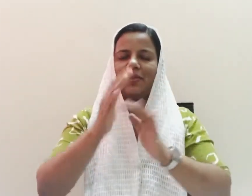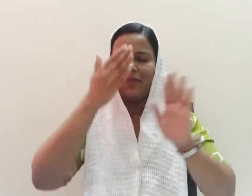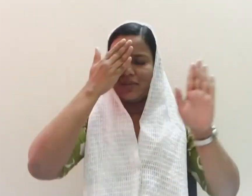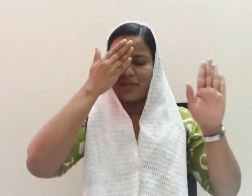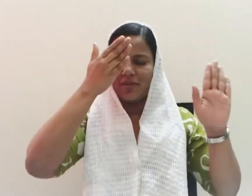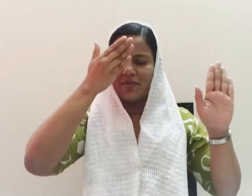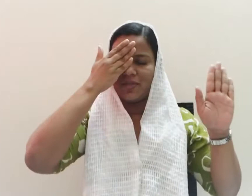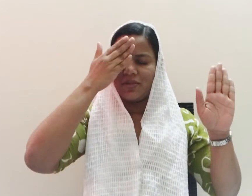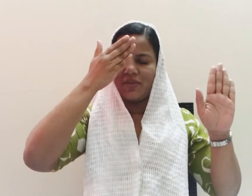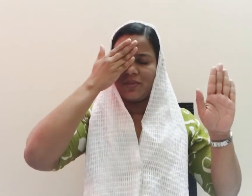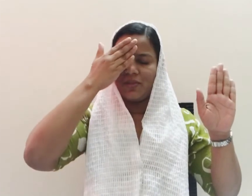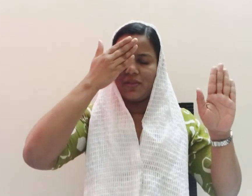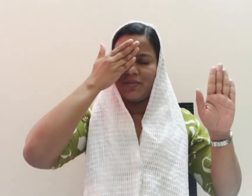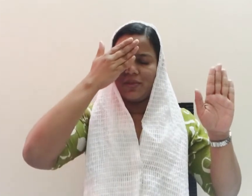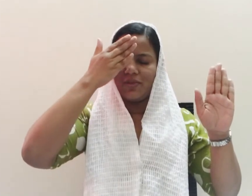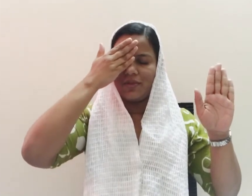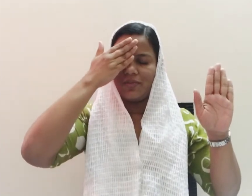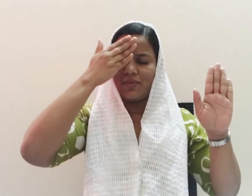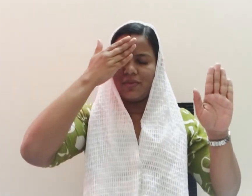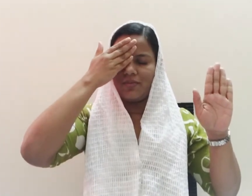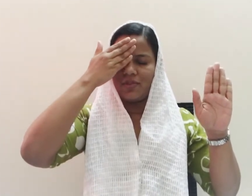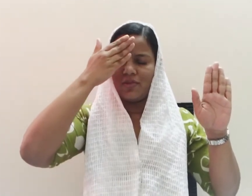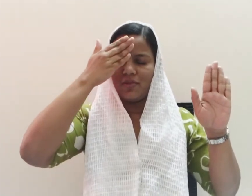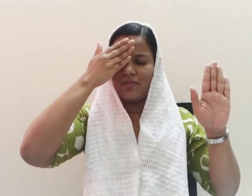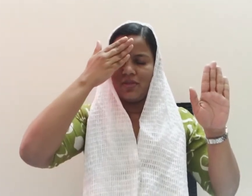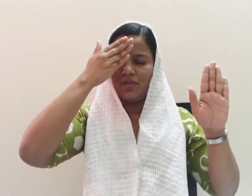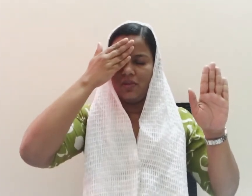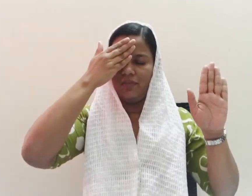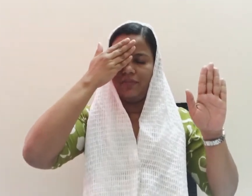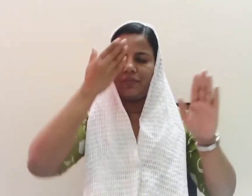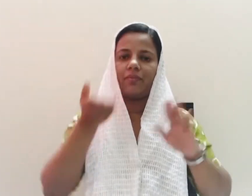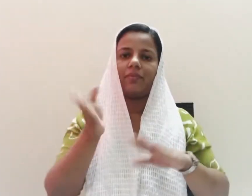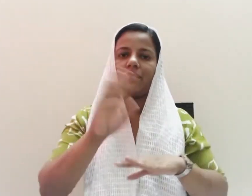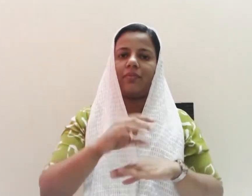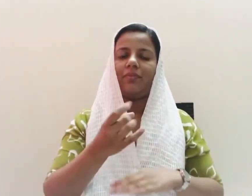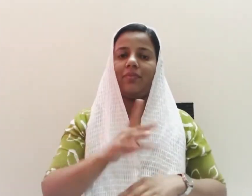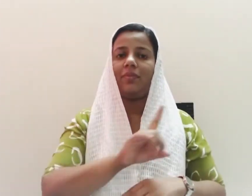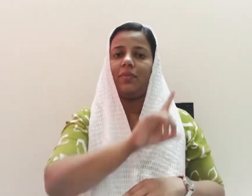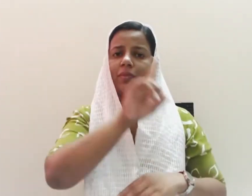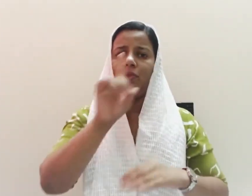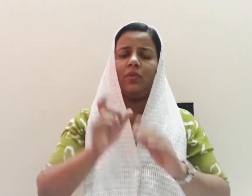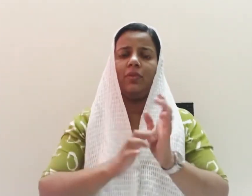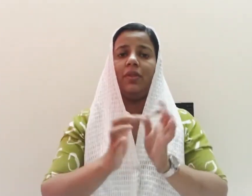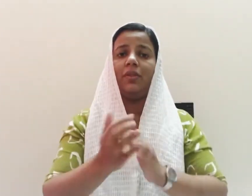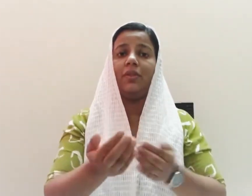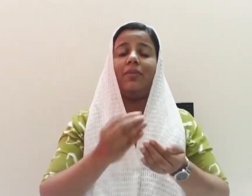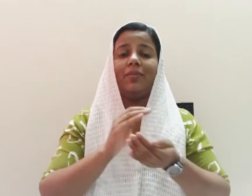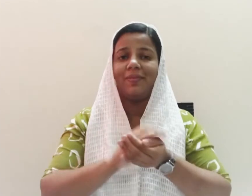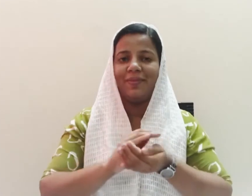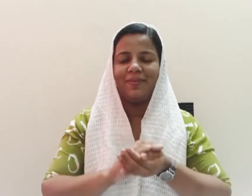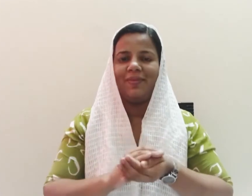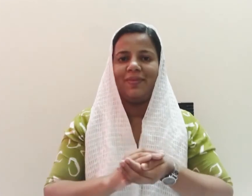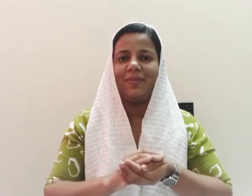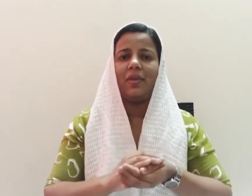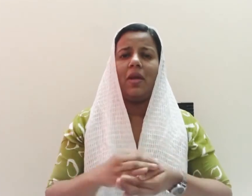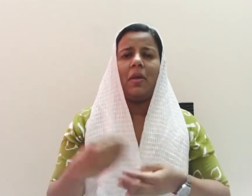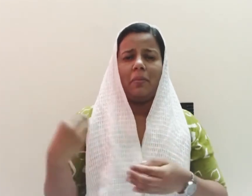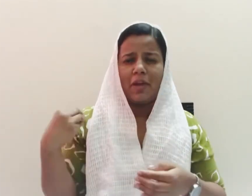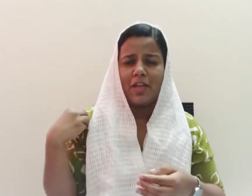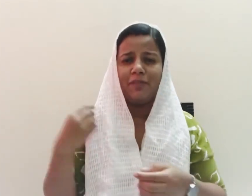ഹല്ലേലൂയ സ്തോത്രം, സ്തോത്രം, സ്തോത്രം, സ്തോത്രം, സ്തോത്രം, സ്തോത്രം, സ്തോത്രം. കഴിഞ്ഞ പകൽക്കാലം മുഴുവൻ നമ്മുടെ കർത്താവ് നമ്മളെ കാത്തുപരിപാലിച്ചു, അനർത്ഥങ്ങളിൽ നിന്ന്